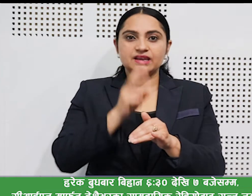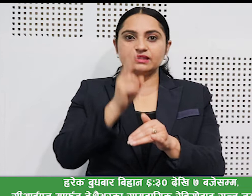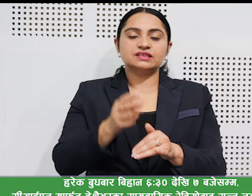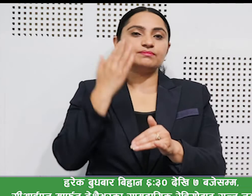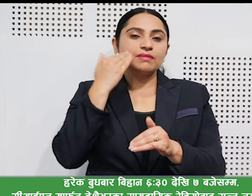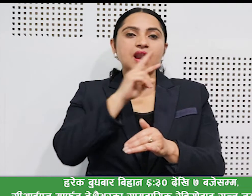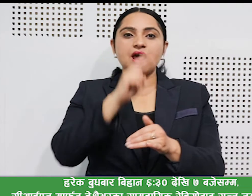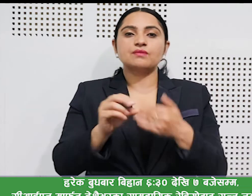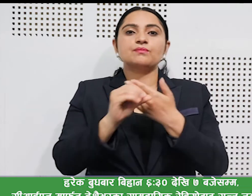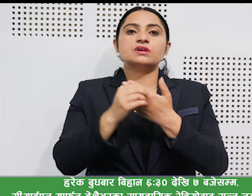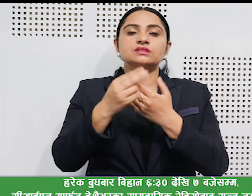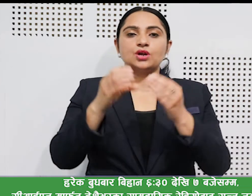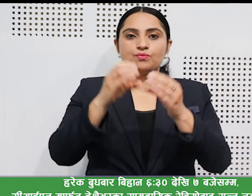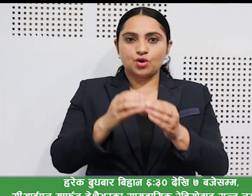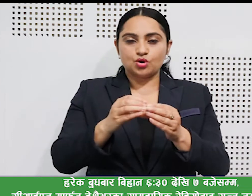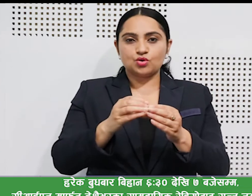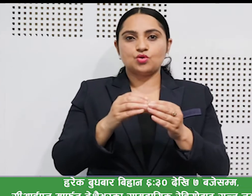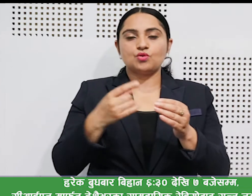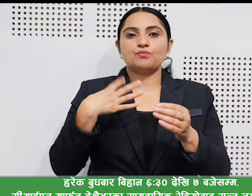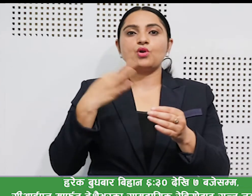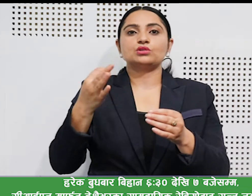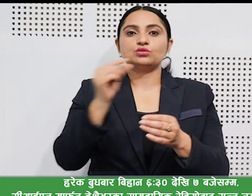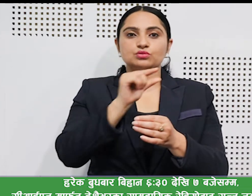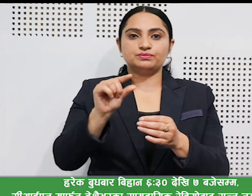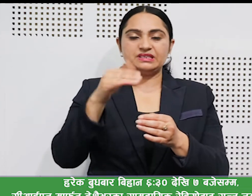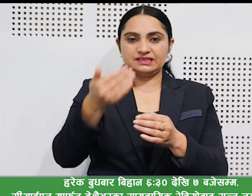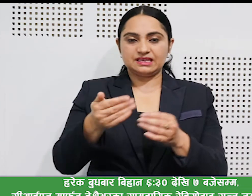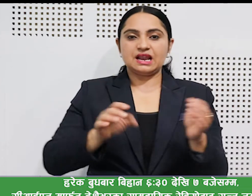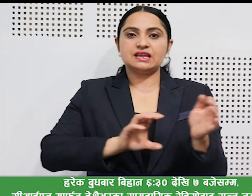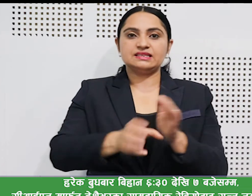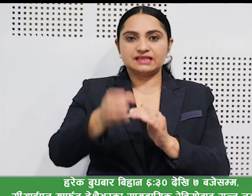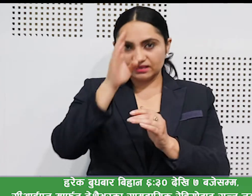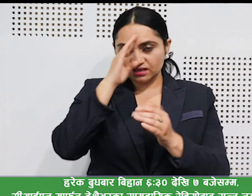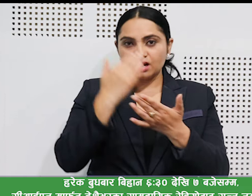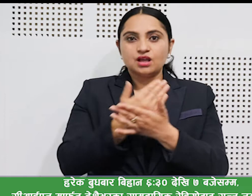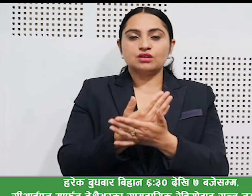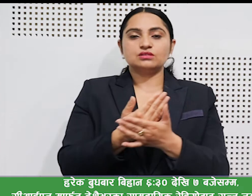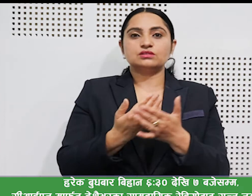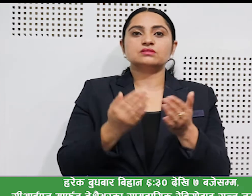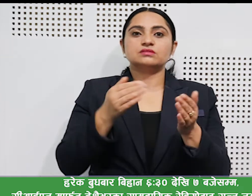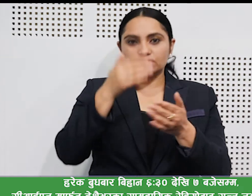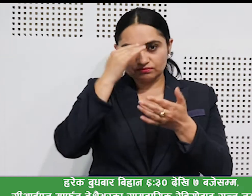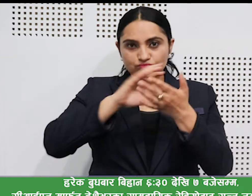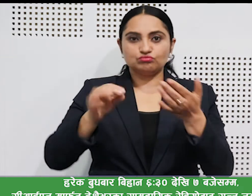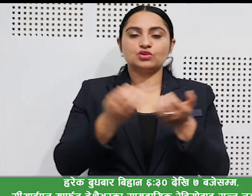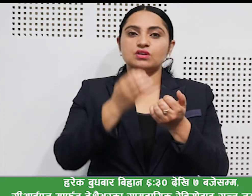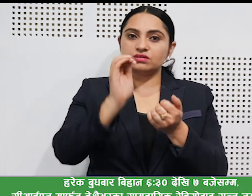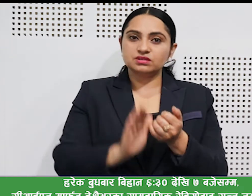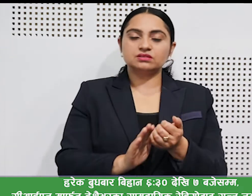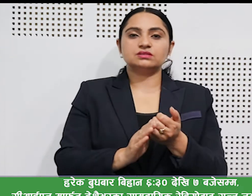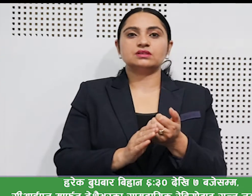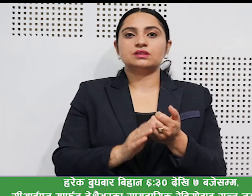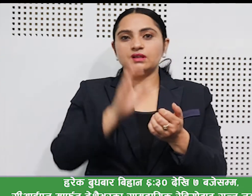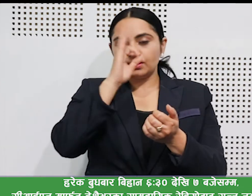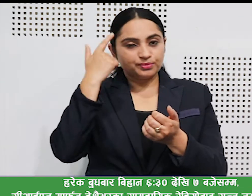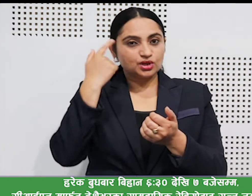महिला तथा सीमान्तकृत वर्गको प्रतिनिधित्वका सवाललाई स्थानीय सरकारले कसरी सम्बोधन गर्न सक्छ? विपद विज्ञको